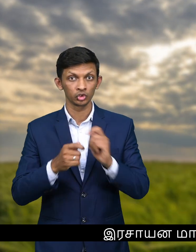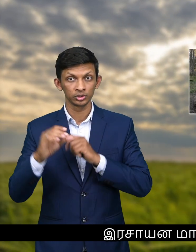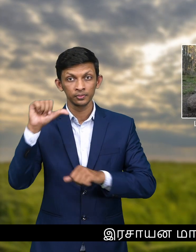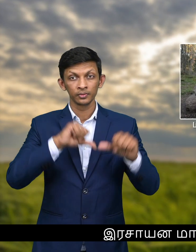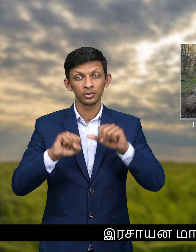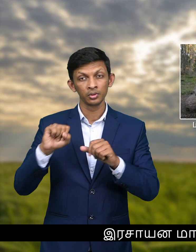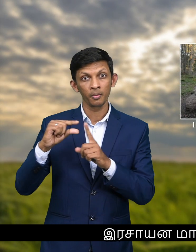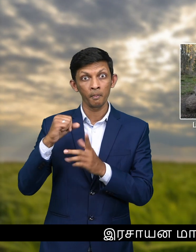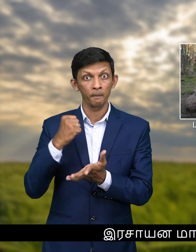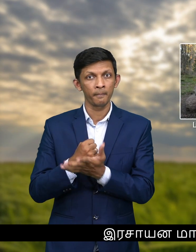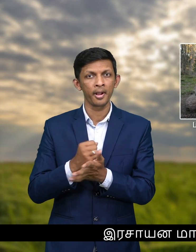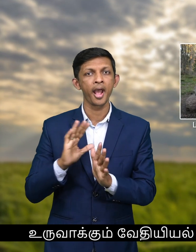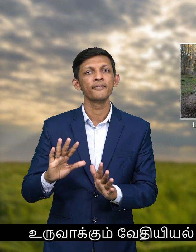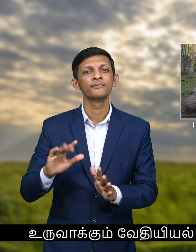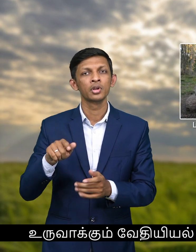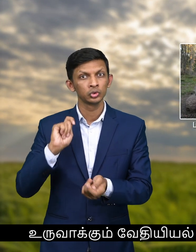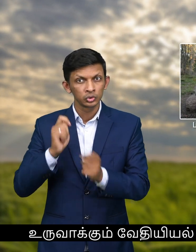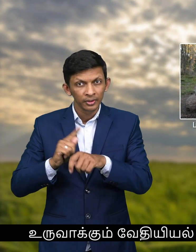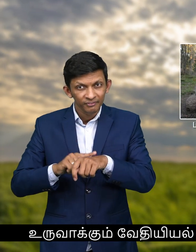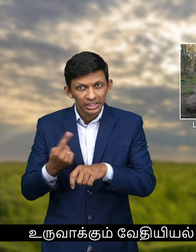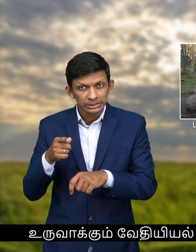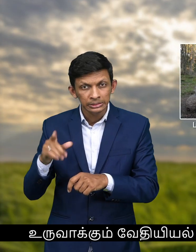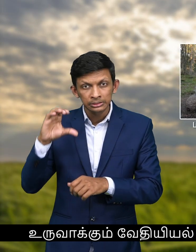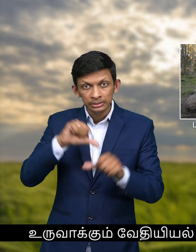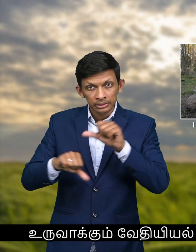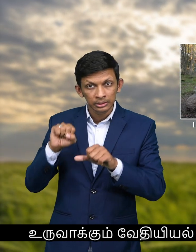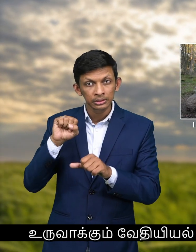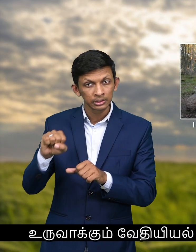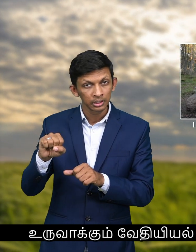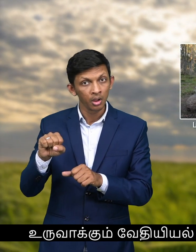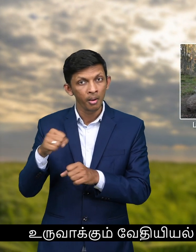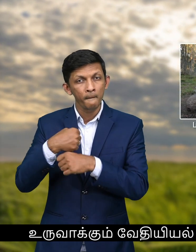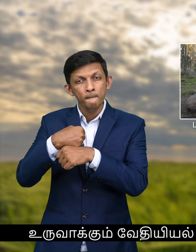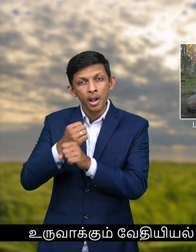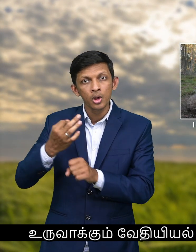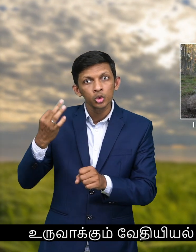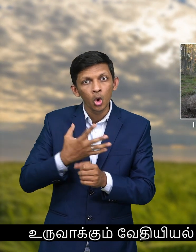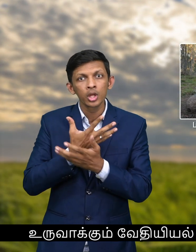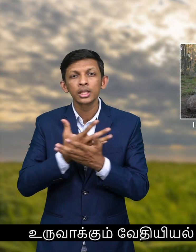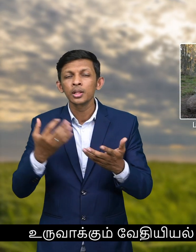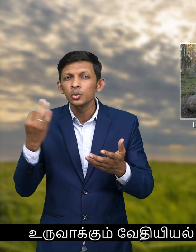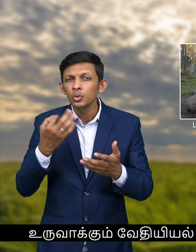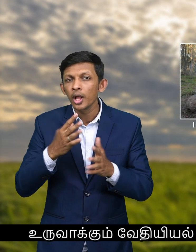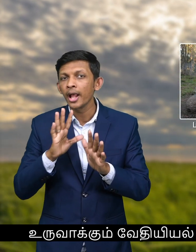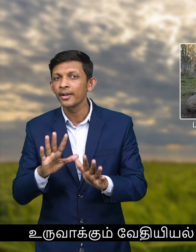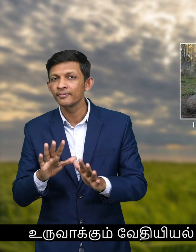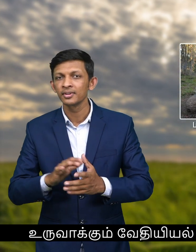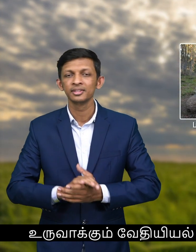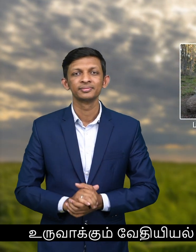ரசாயன மாற்றங்கள் ஒரு புதிய பொருளை உருவாக்கும் வேதியியல் கலவையில் நிரந்தர மாற்றங்கள் நிகழும்.